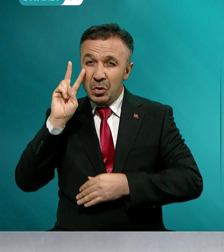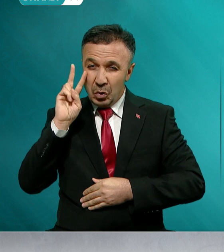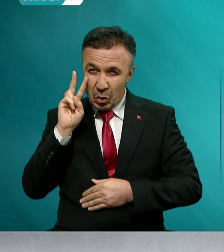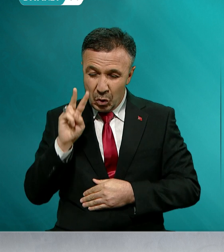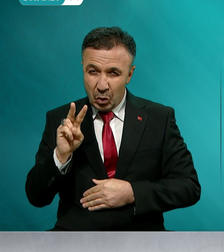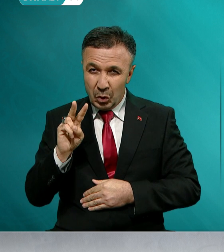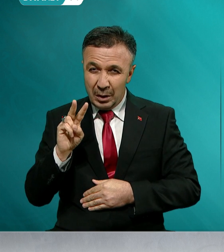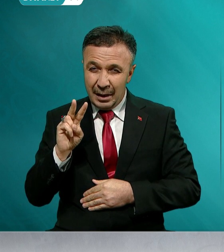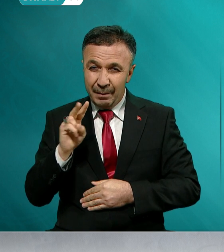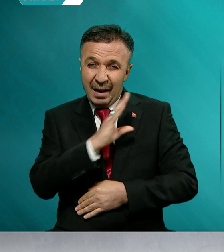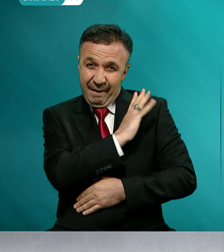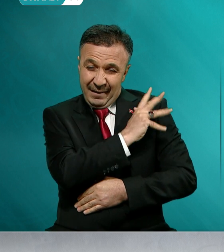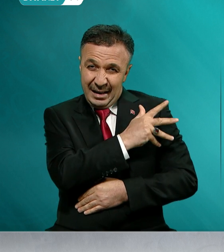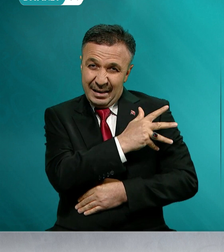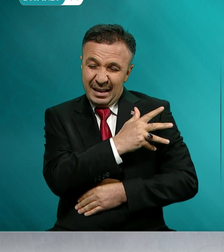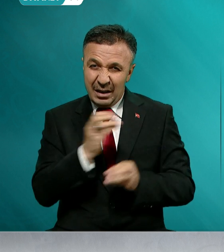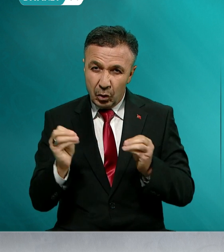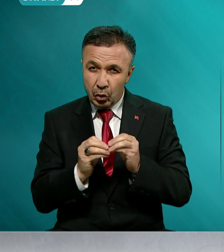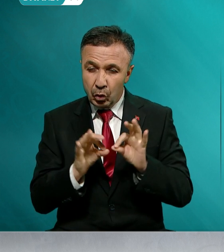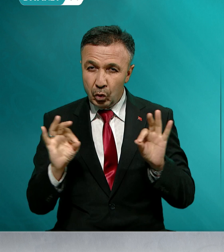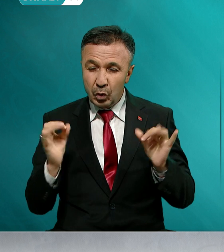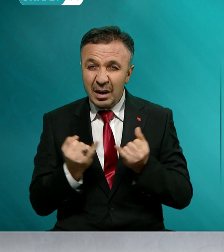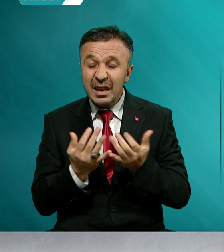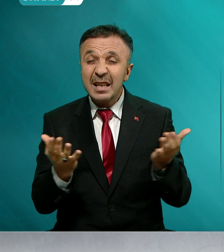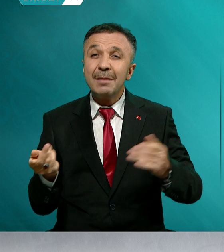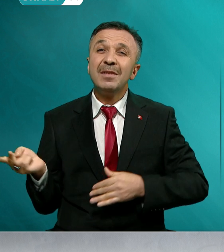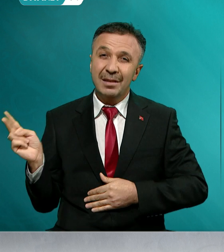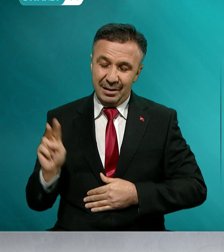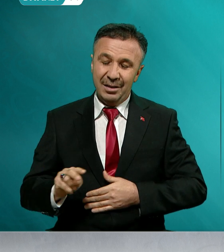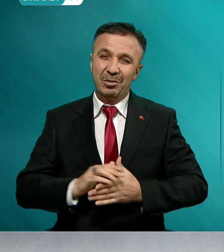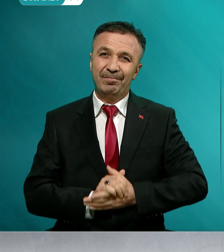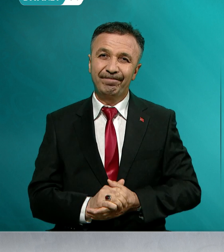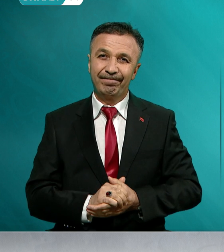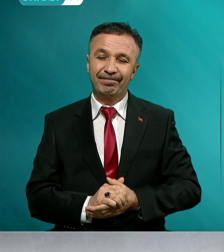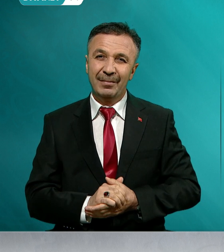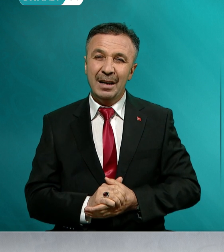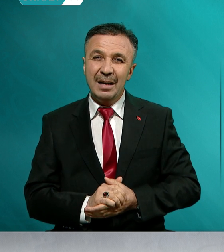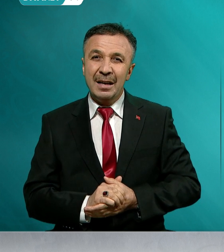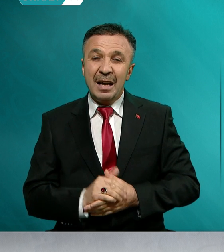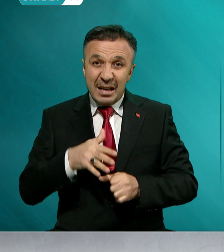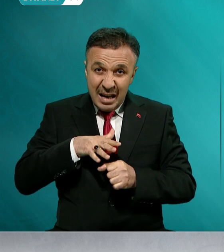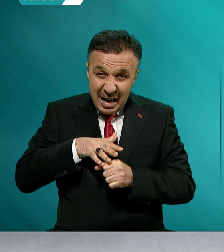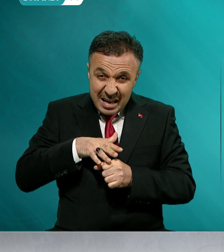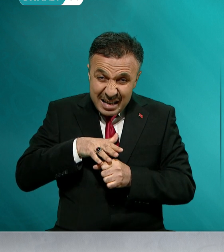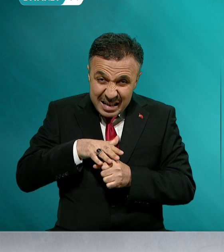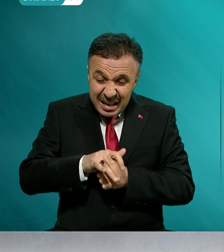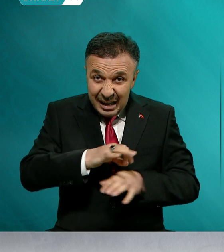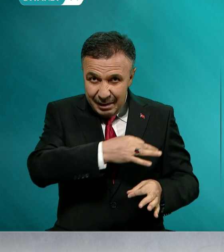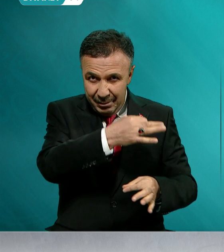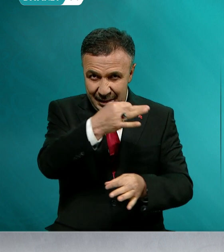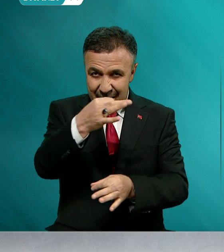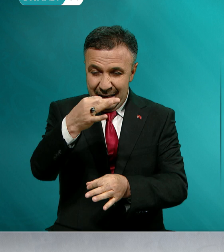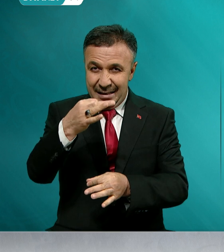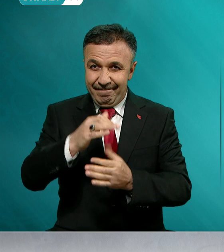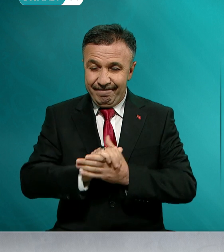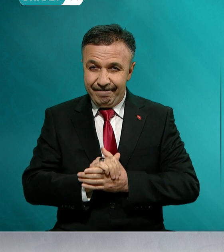önünde Filistinli masum kardeşlerimizi katlediyor kan ve gözyaşından beslenenler